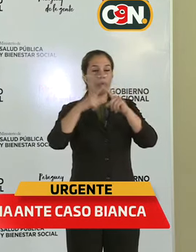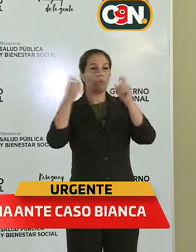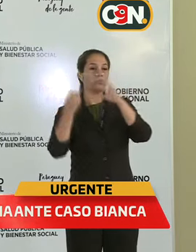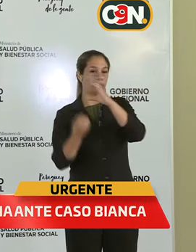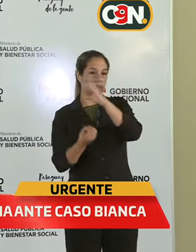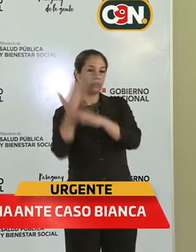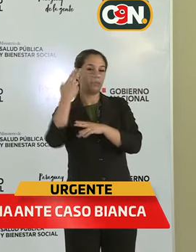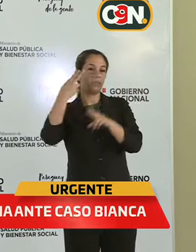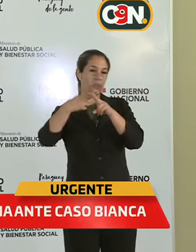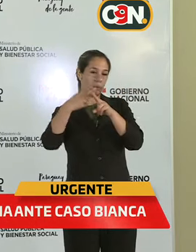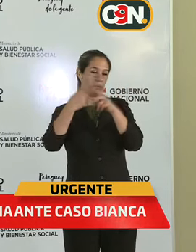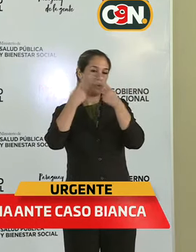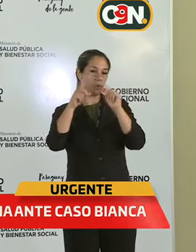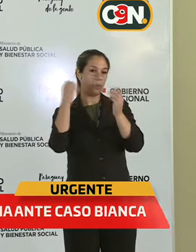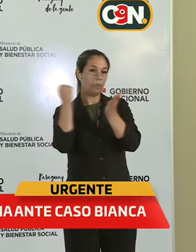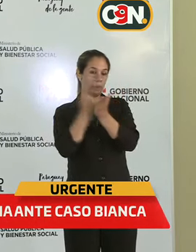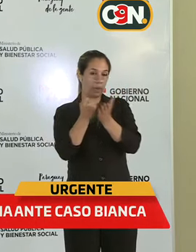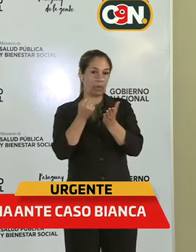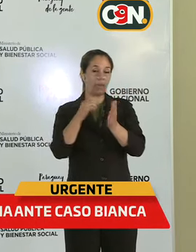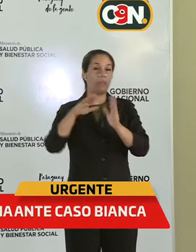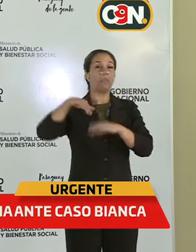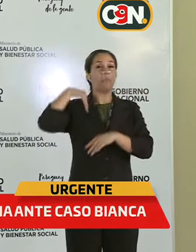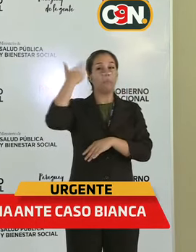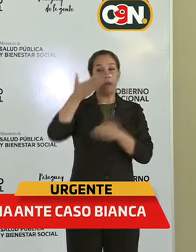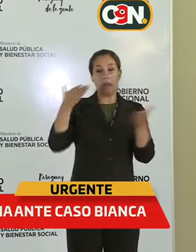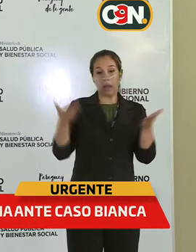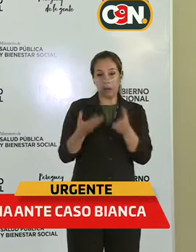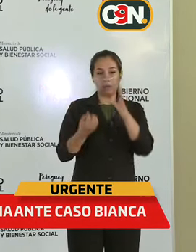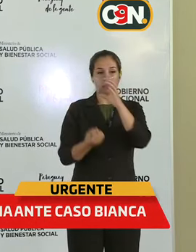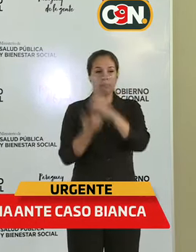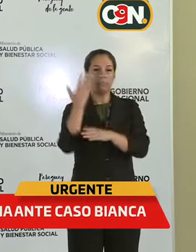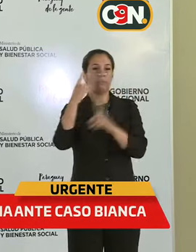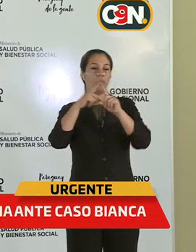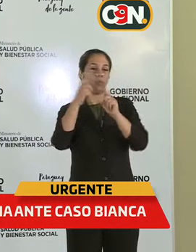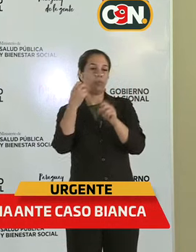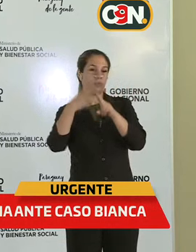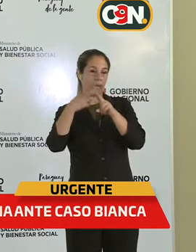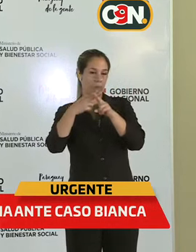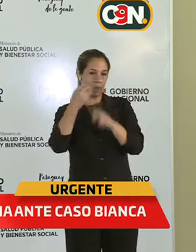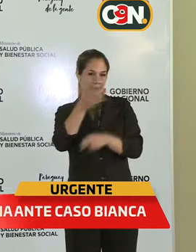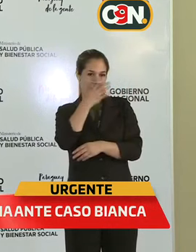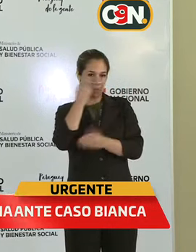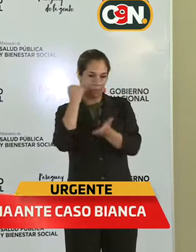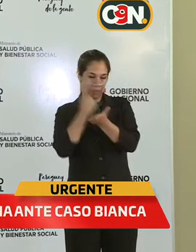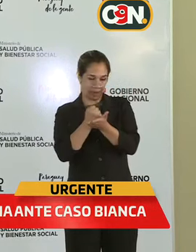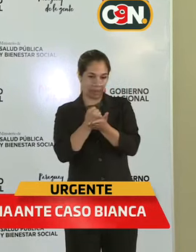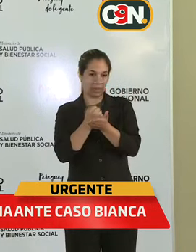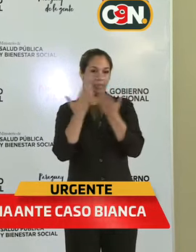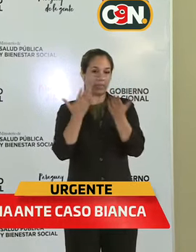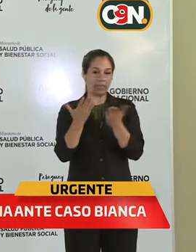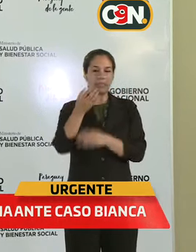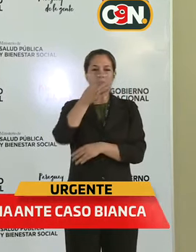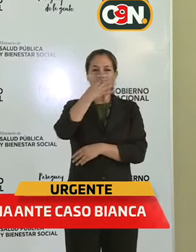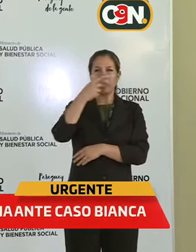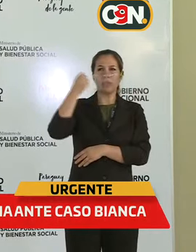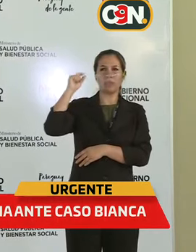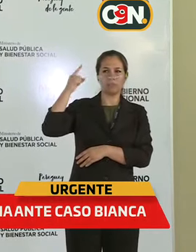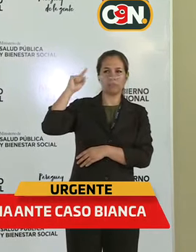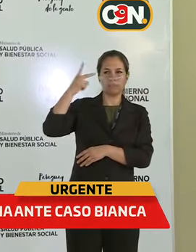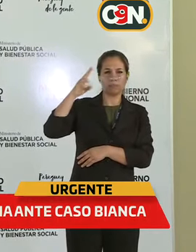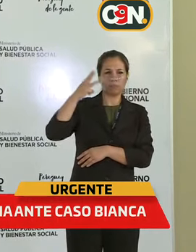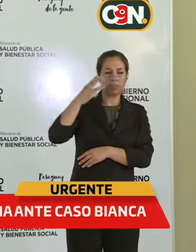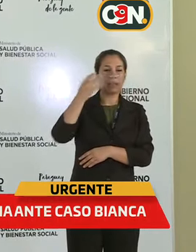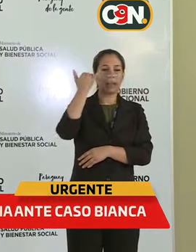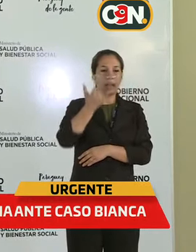el Zolgensma, y últimamente apareció otro medicamento que es el Rivisplan. Todos estos medicamentos